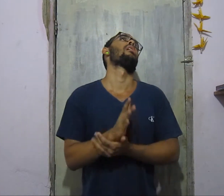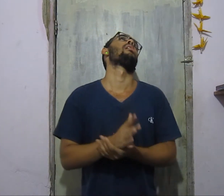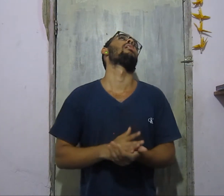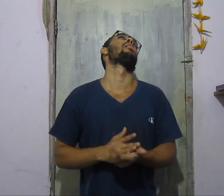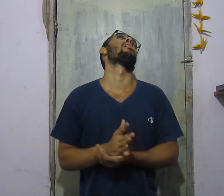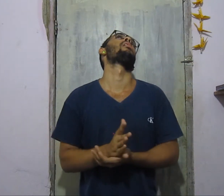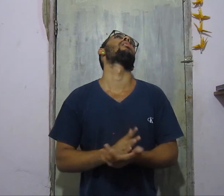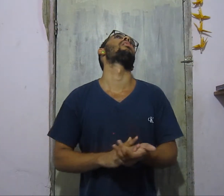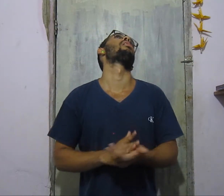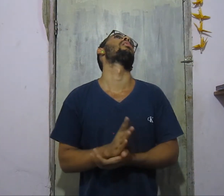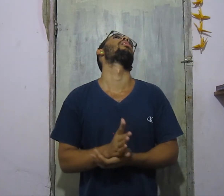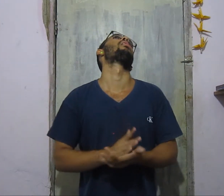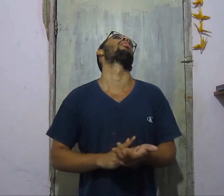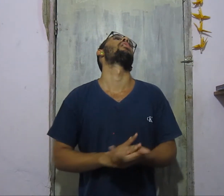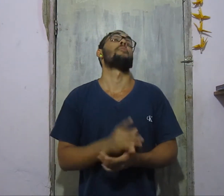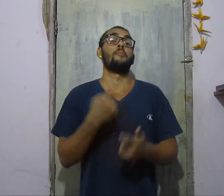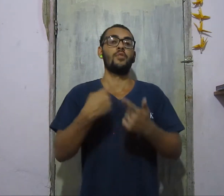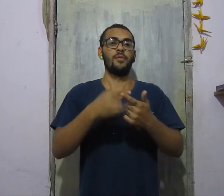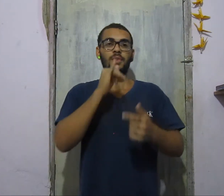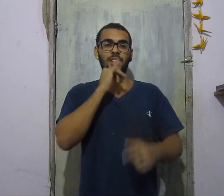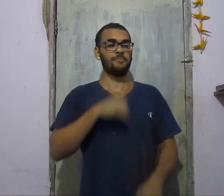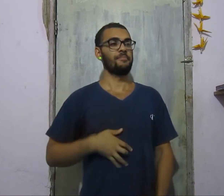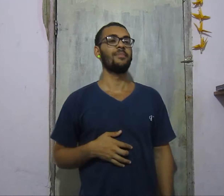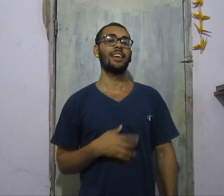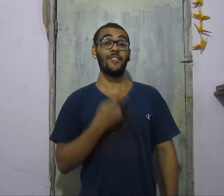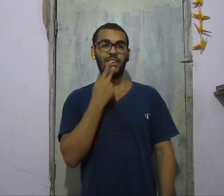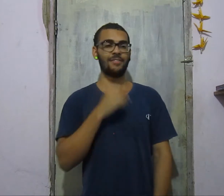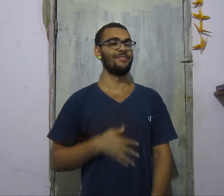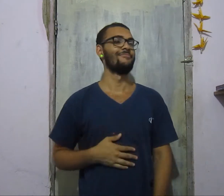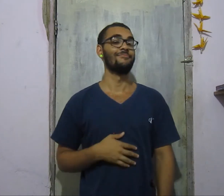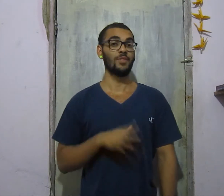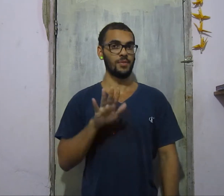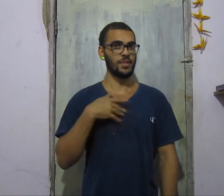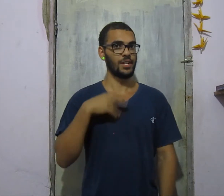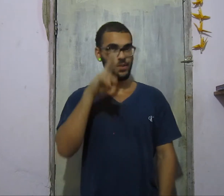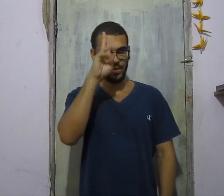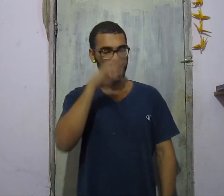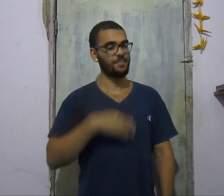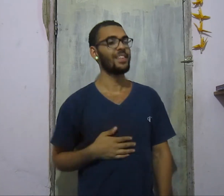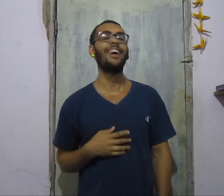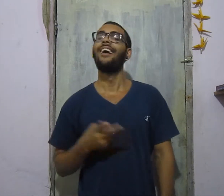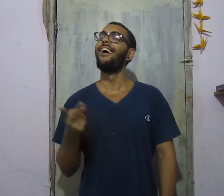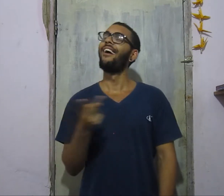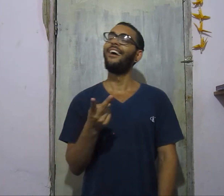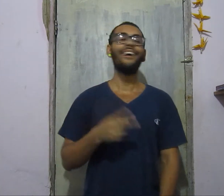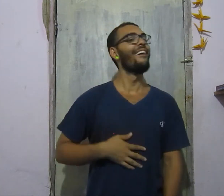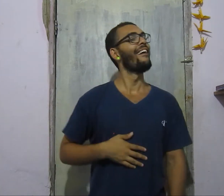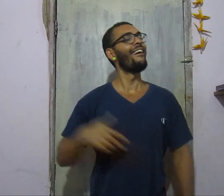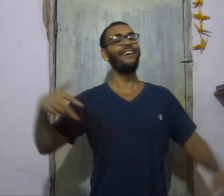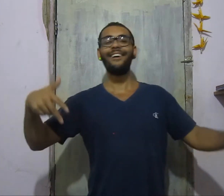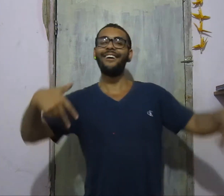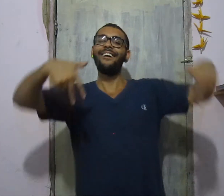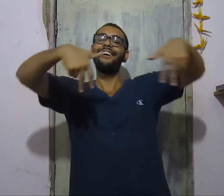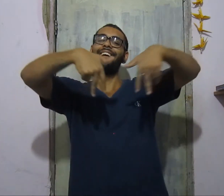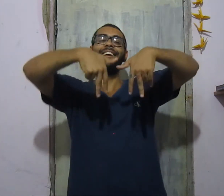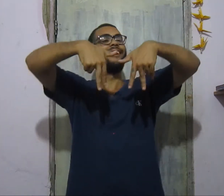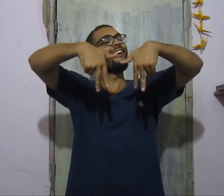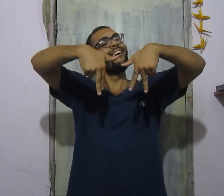fica muito assim, entediante. Por exemplo, tem uma cena que fala que os dois estão saindo